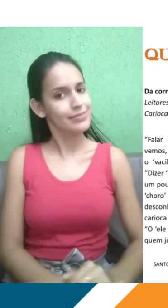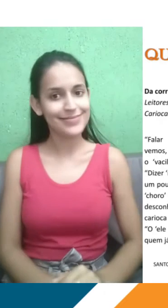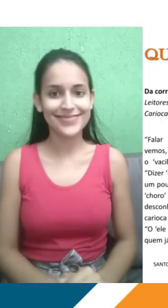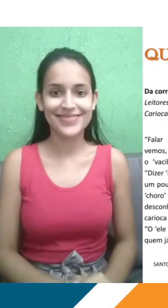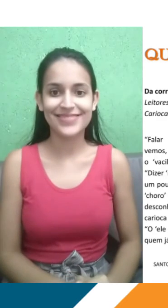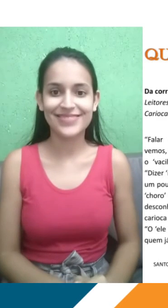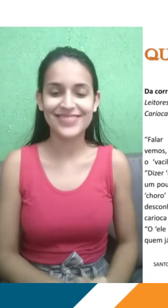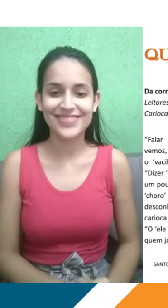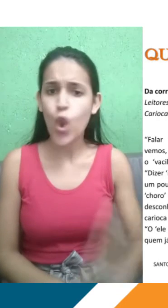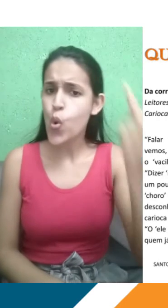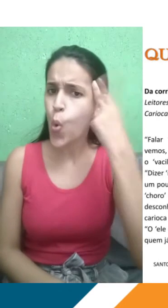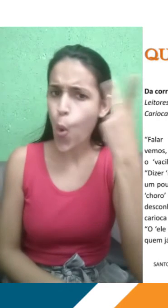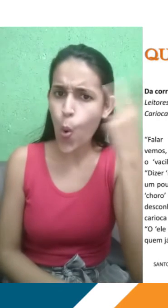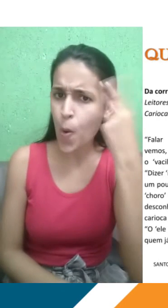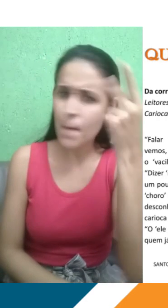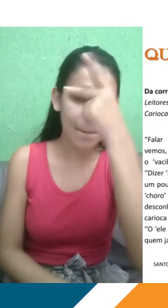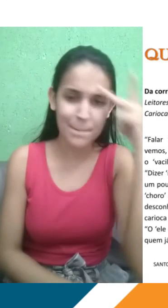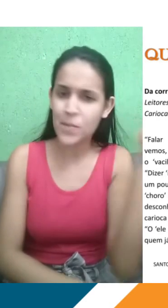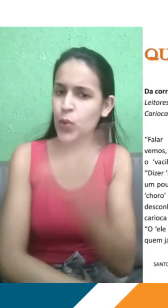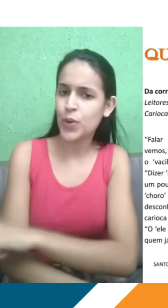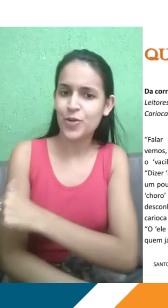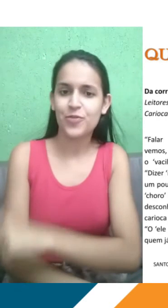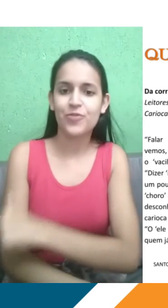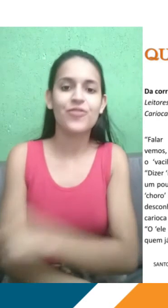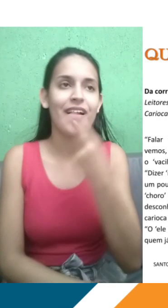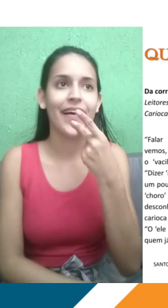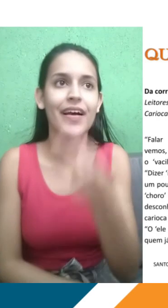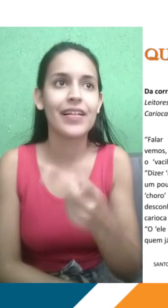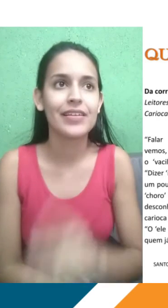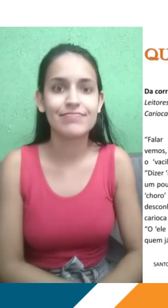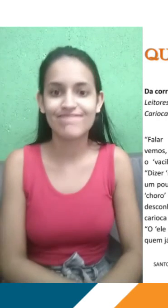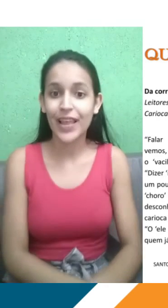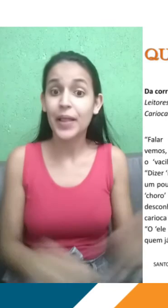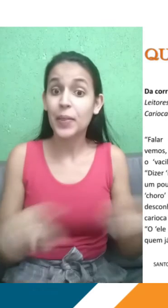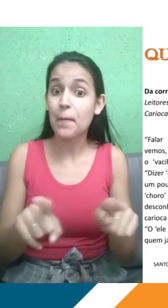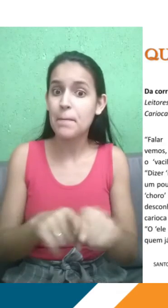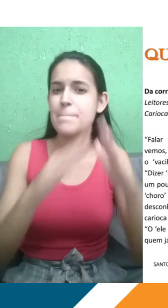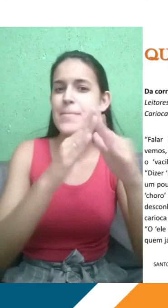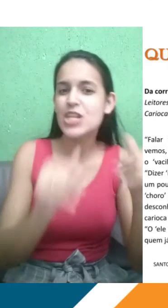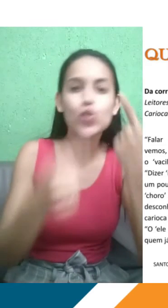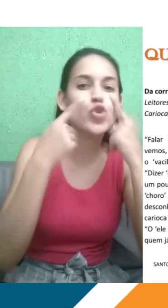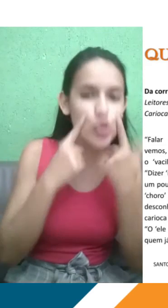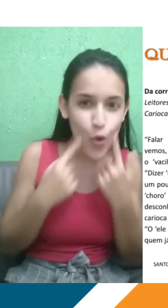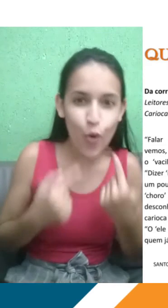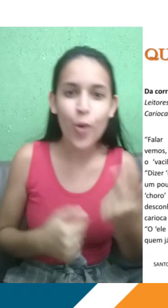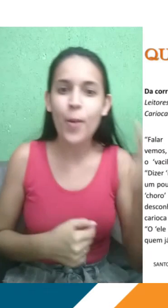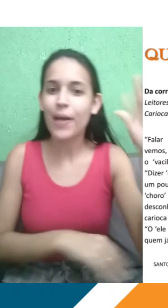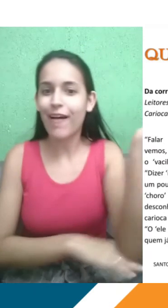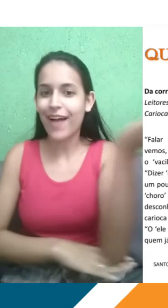direito. O ele é um querido é uma forma mais feminina de elogiar quem já é conhecido. Vamos ao